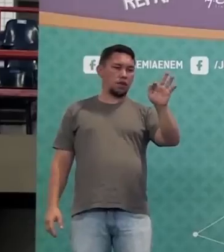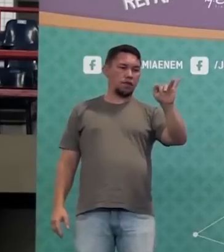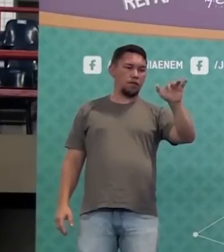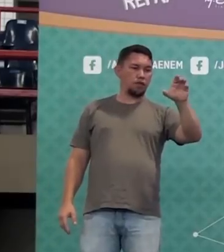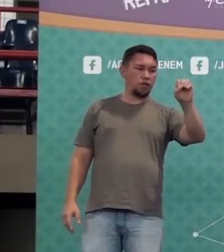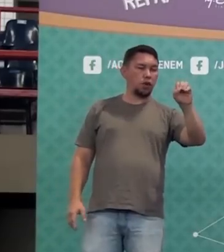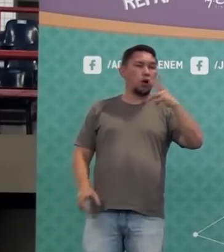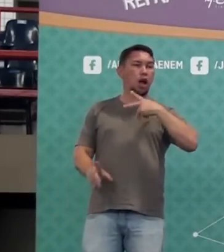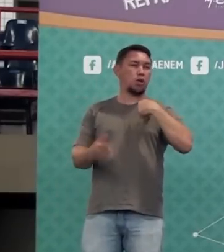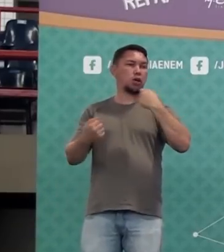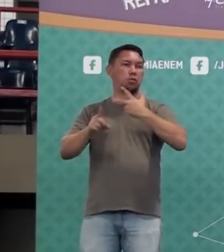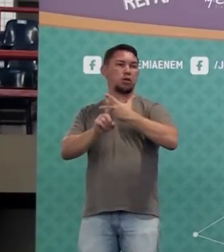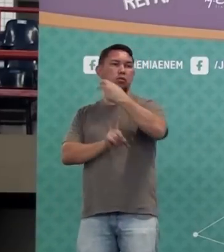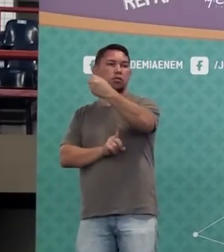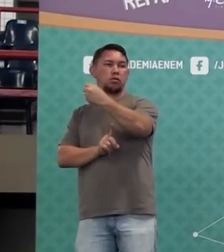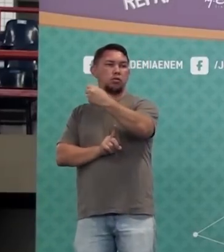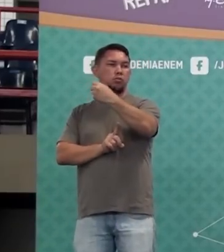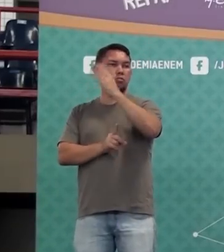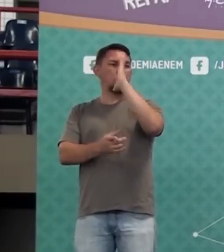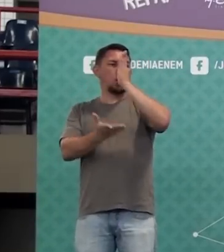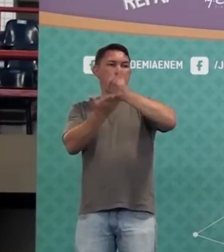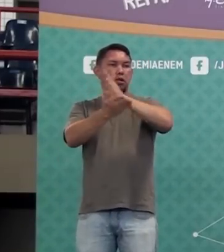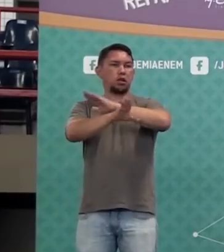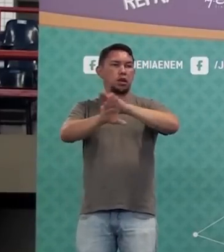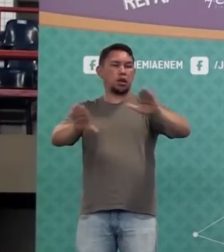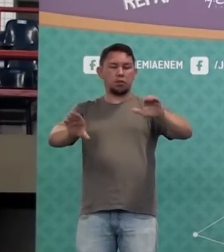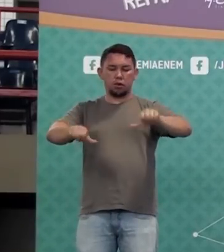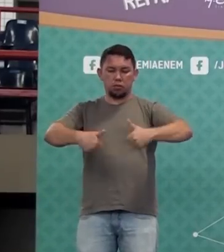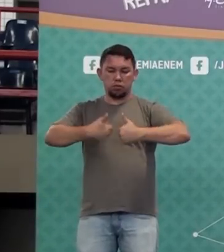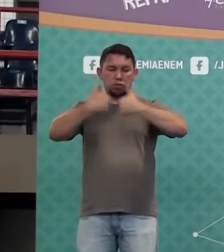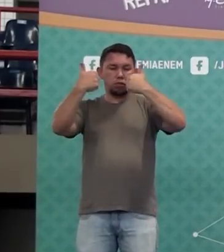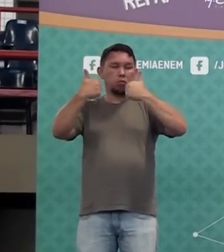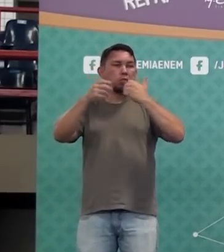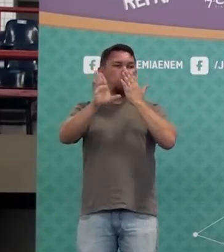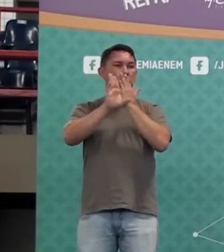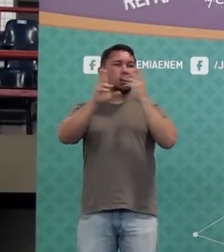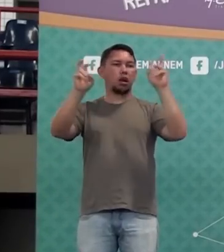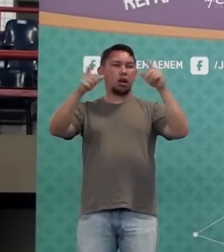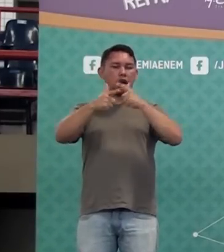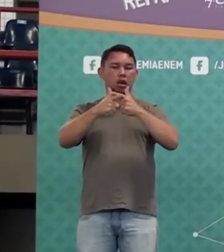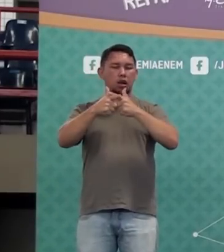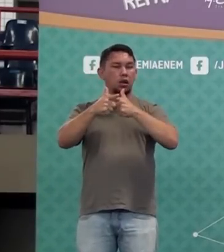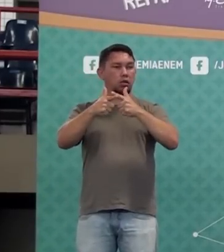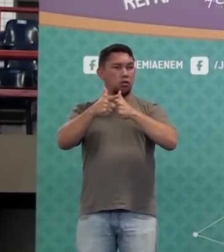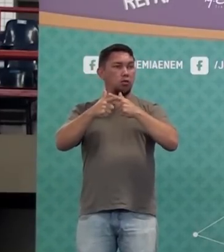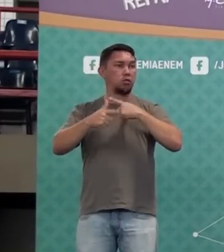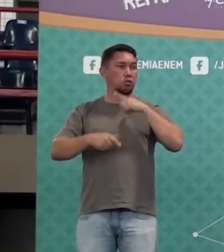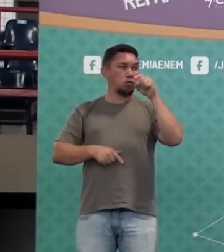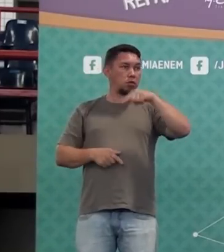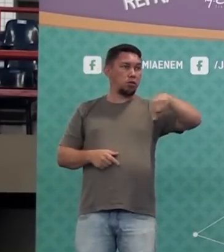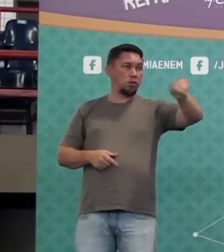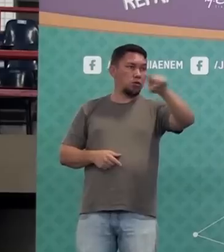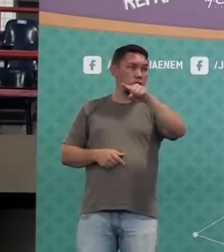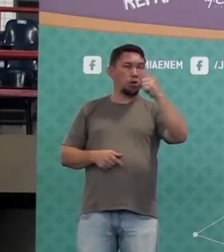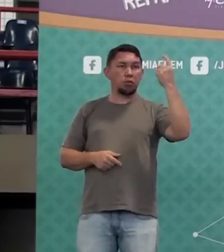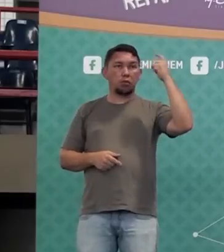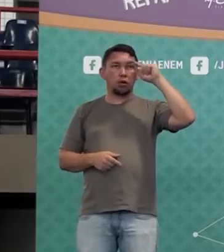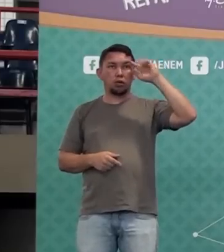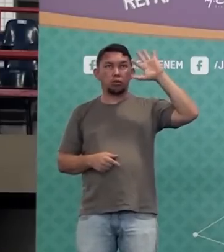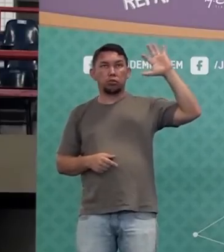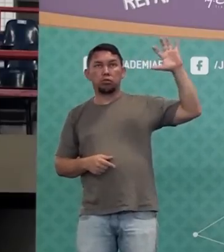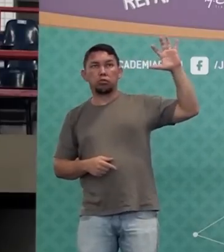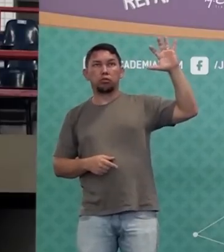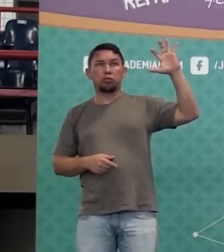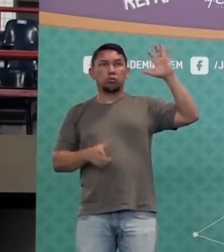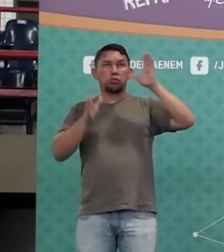ser vencido, que precisa ser superado, porque é um problema. Então é importante que você pense,